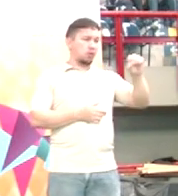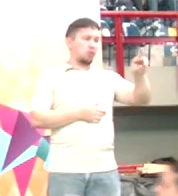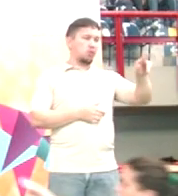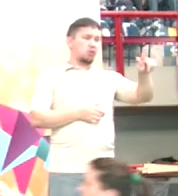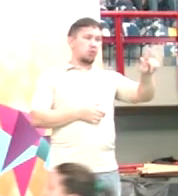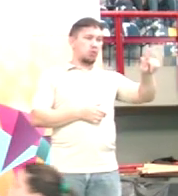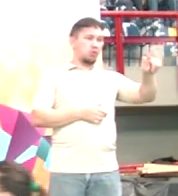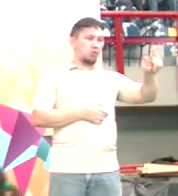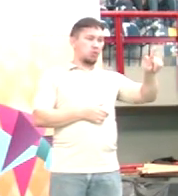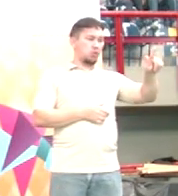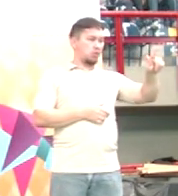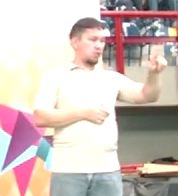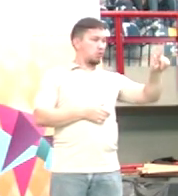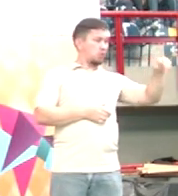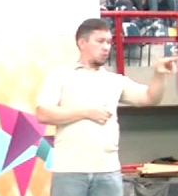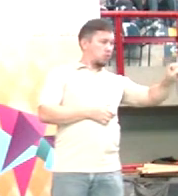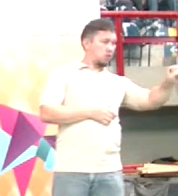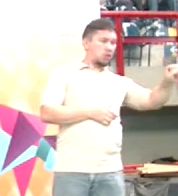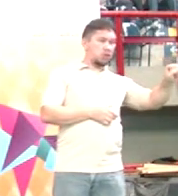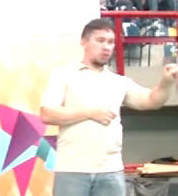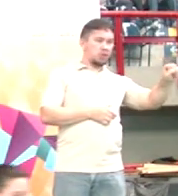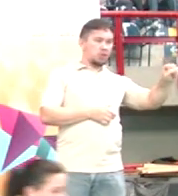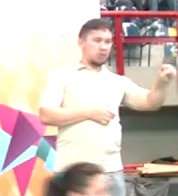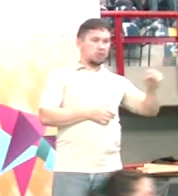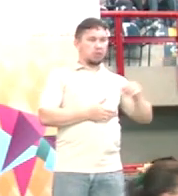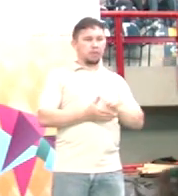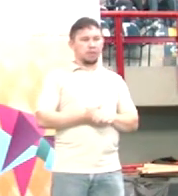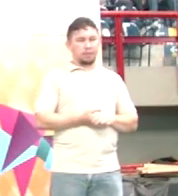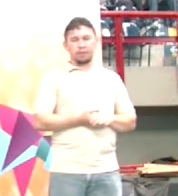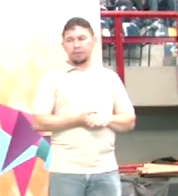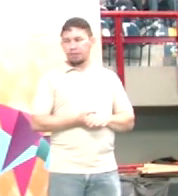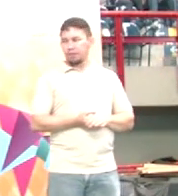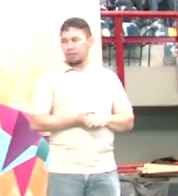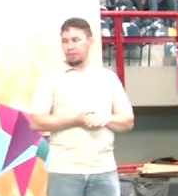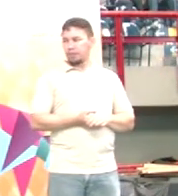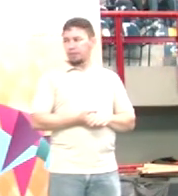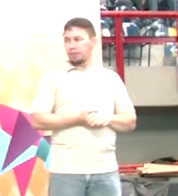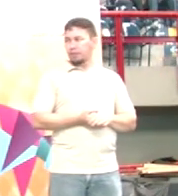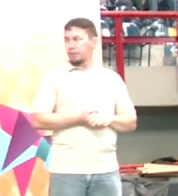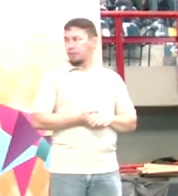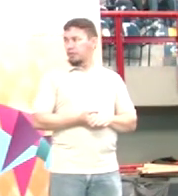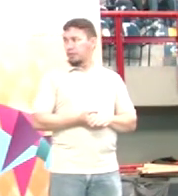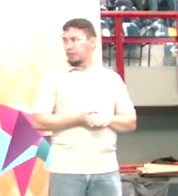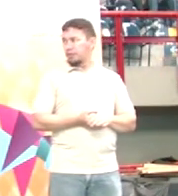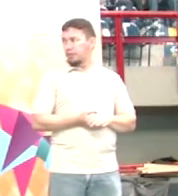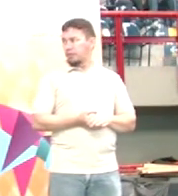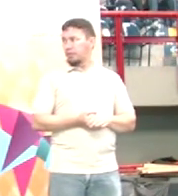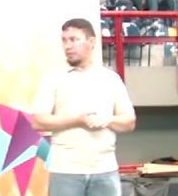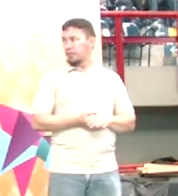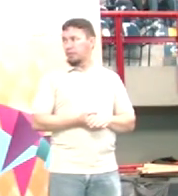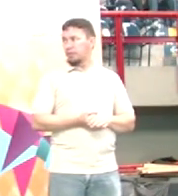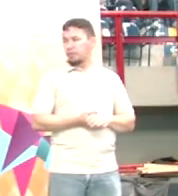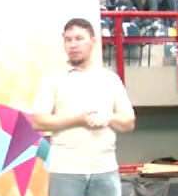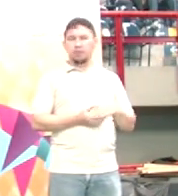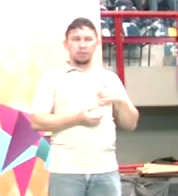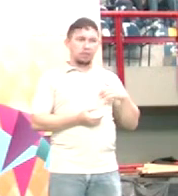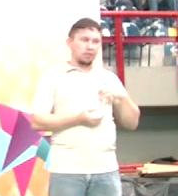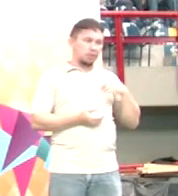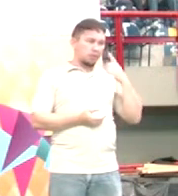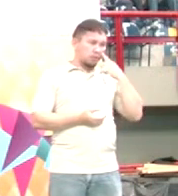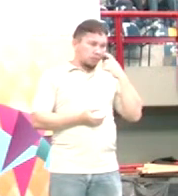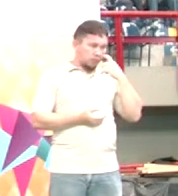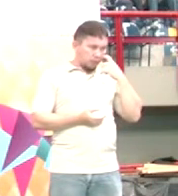ONGs no plural, não tem o apóstrofe, tá certo? Esse CDs,